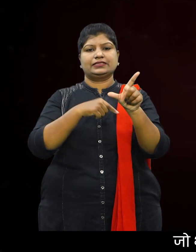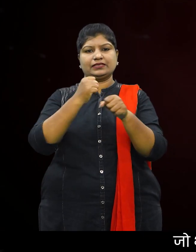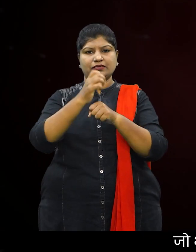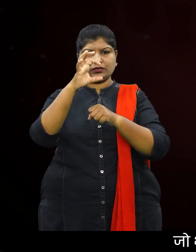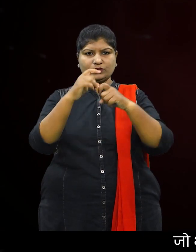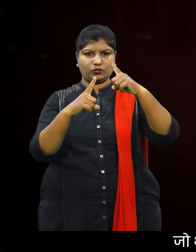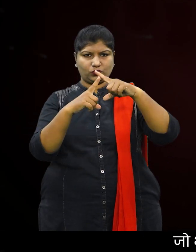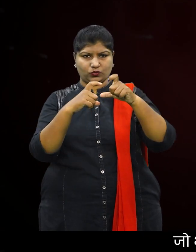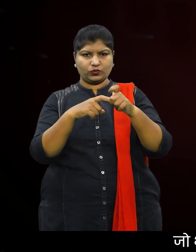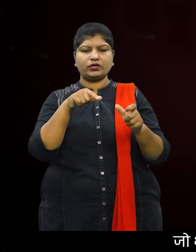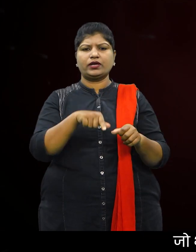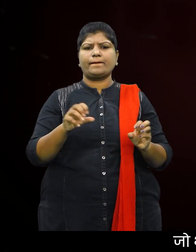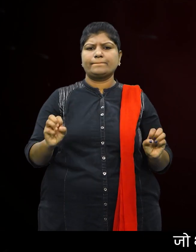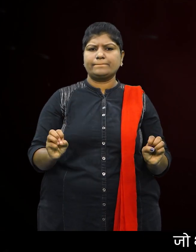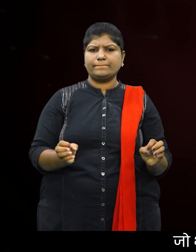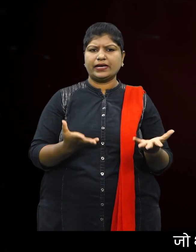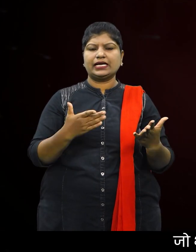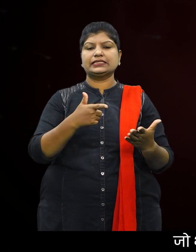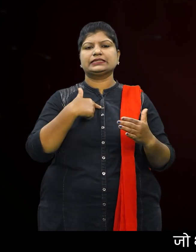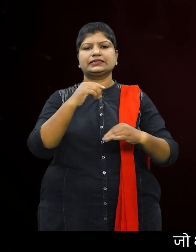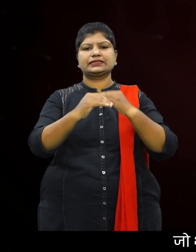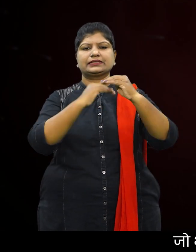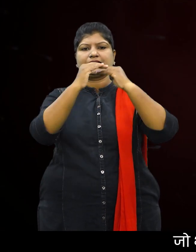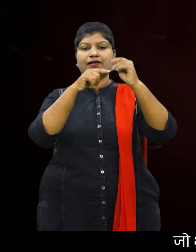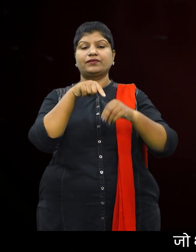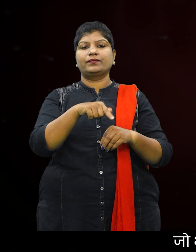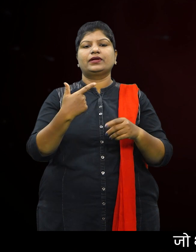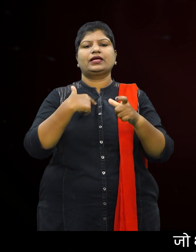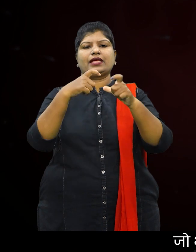जो भ्रूण में बढ़ना शुरू करता है।